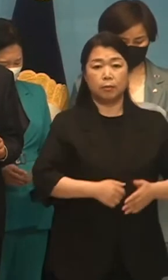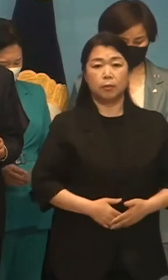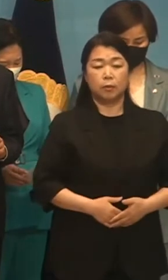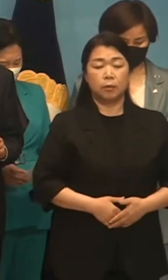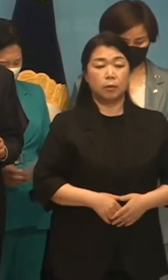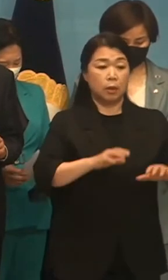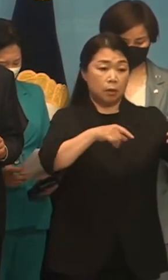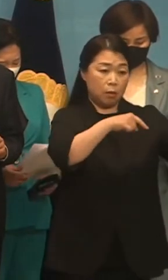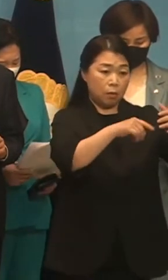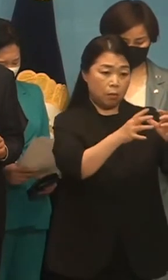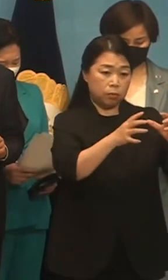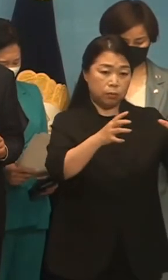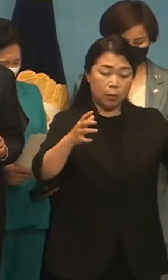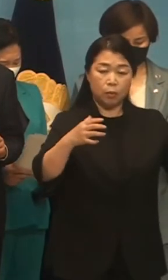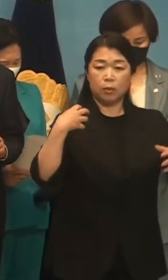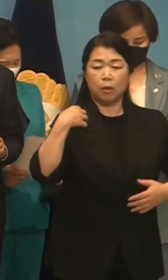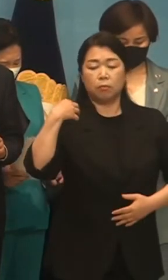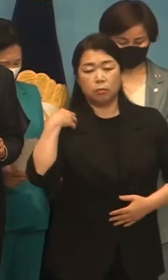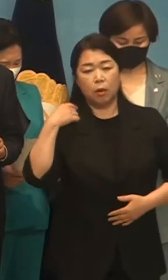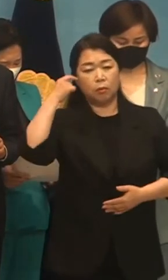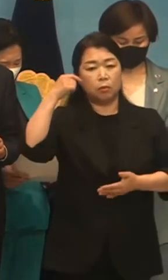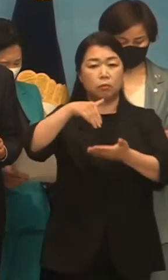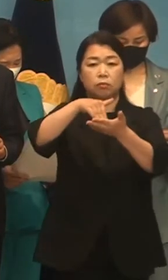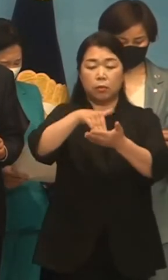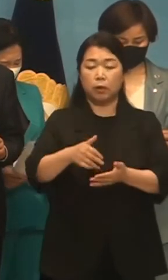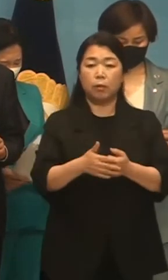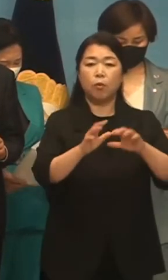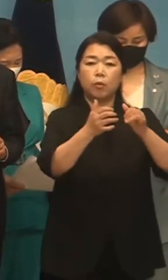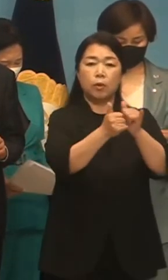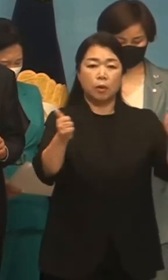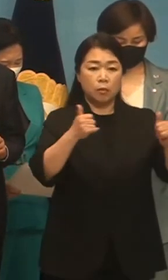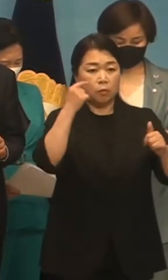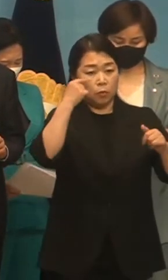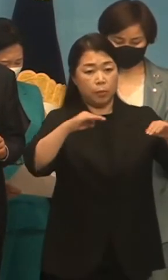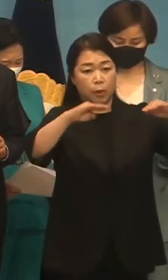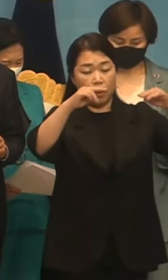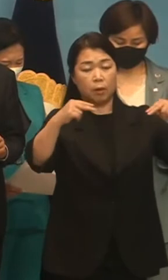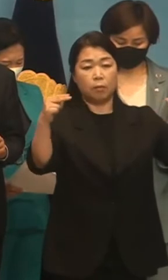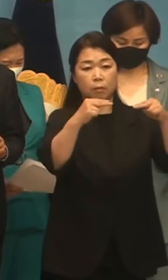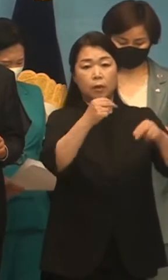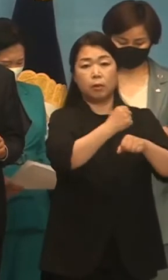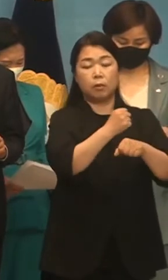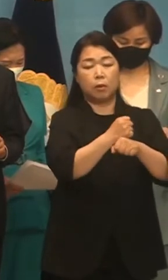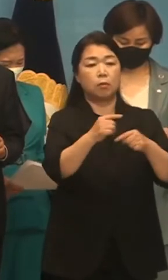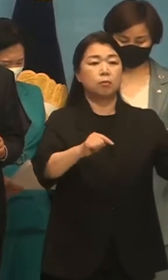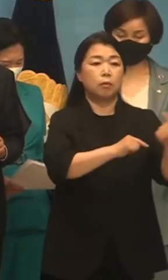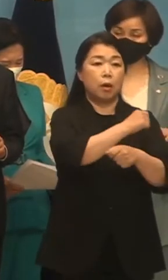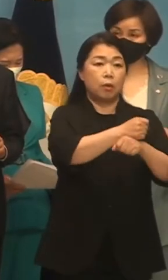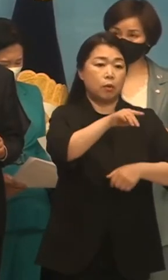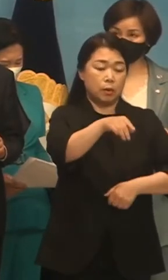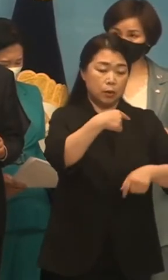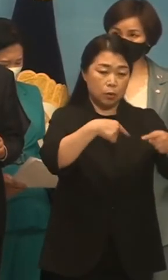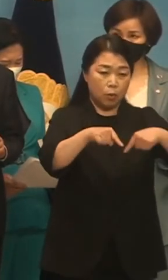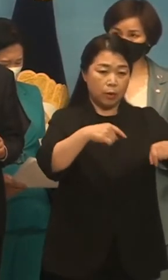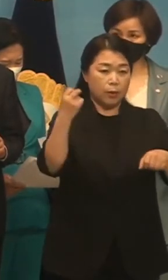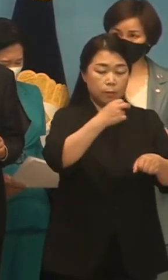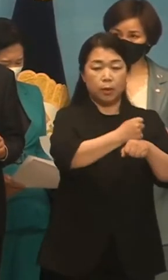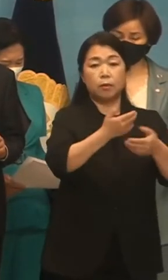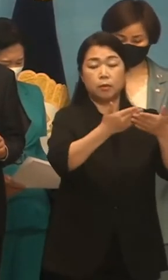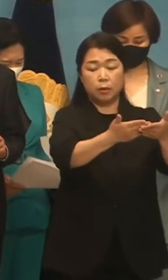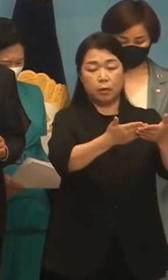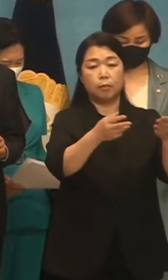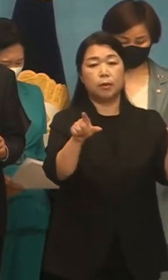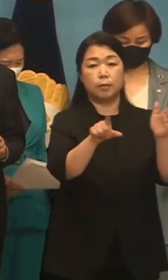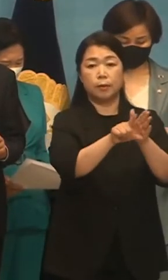당의 외연이 커지고 책임이 무거워진 만큼 국민 여러분의 눈높이에 맞게 당을 운영하는 것이 정권 재창출의 길이라